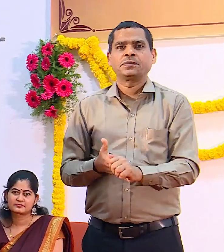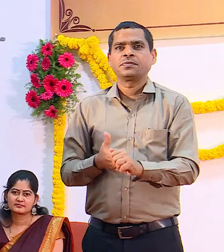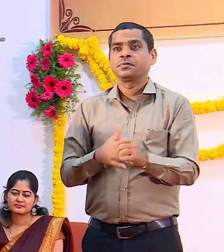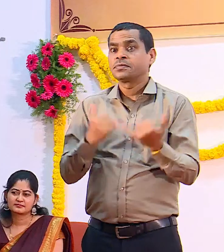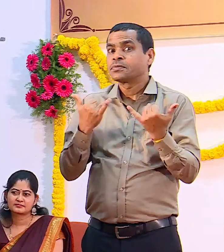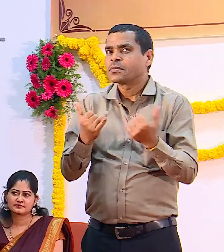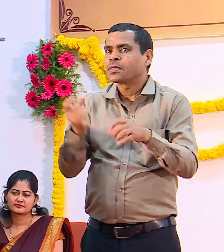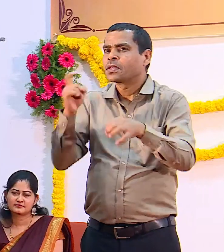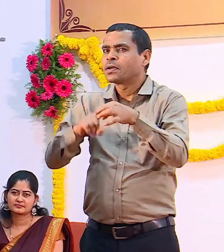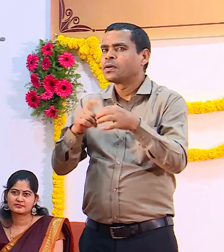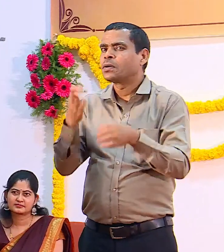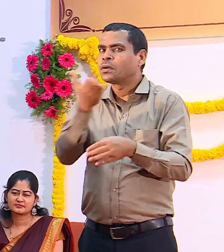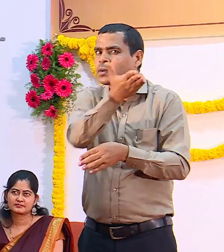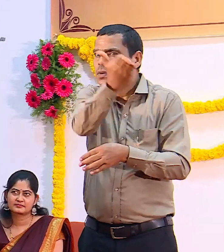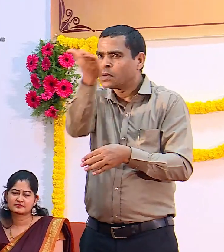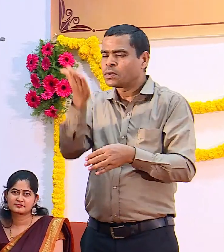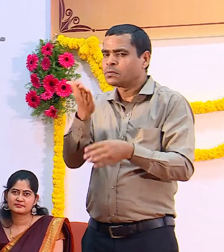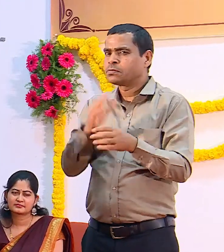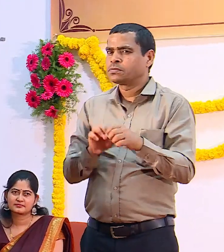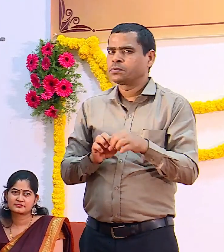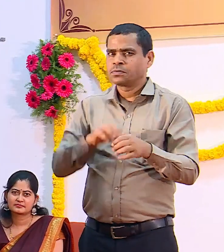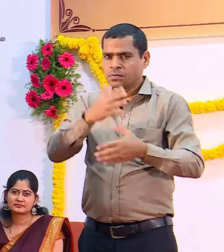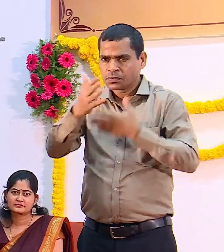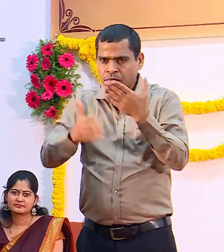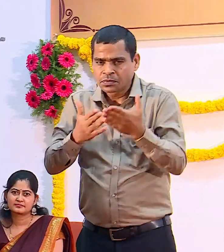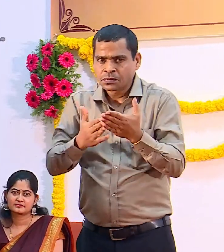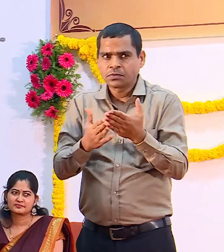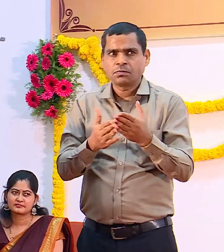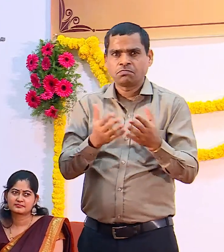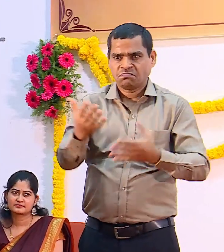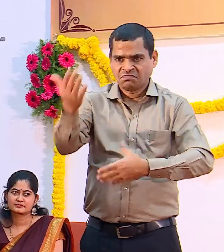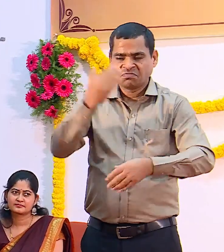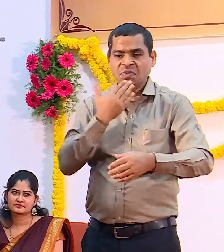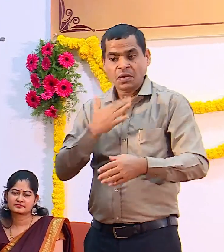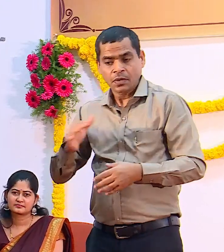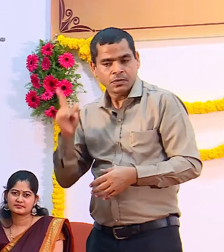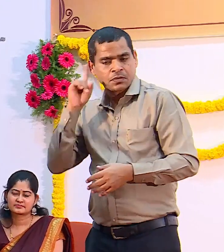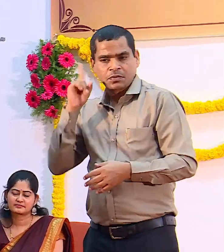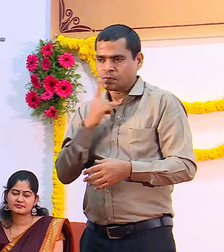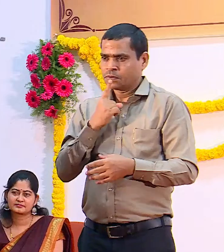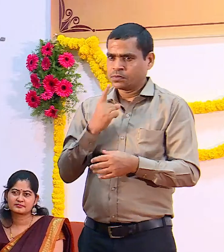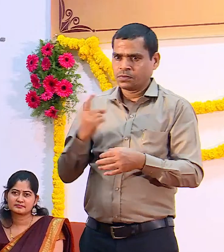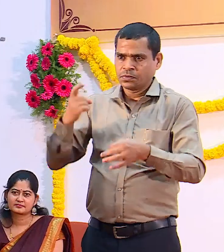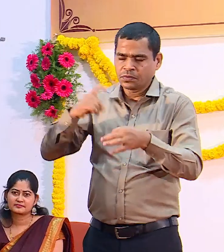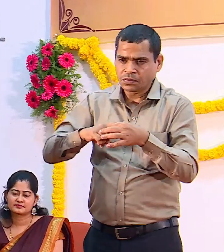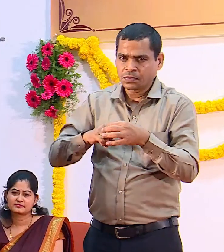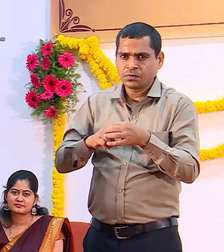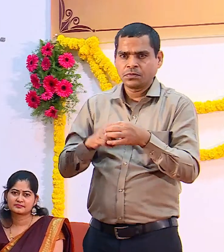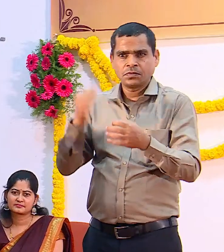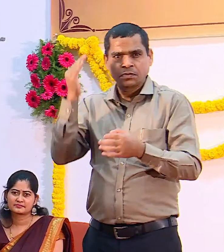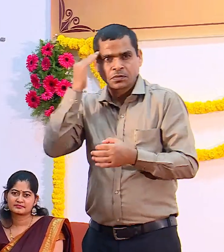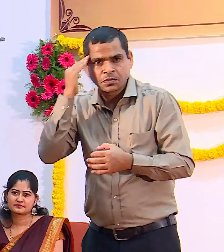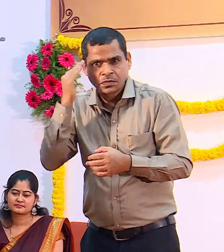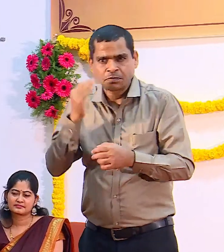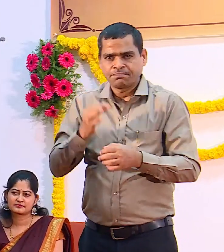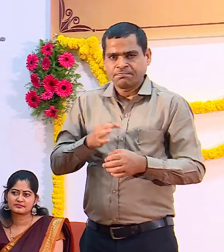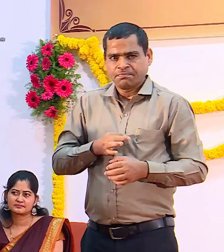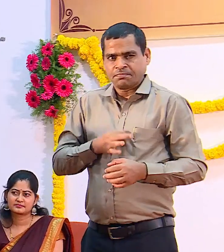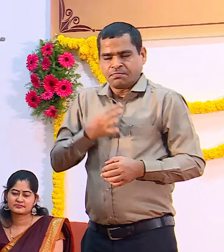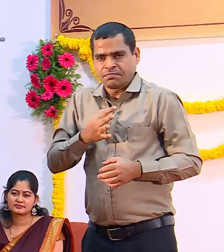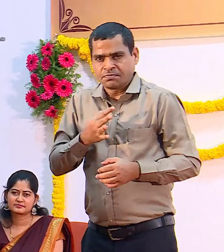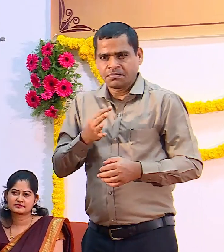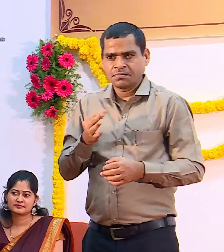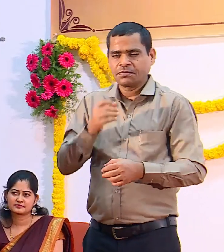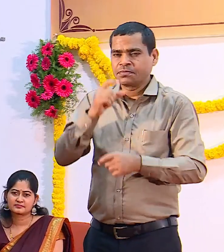नॉट रिगार्डिंग यूज ऑफ साइन लैंग्वेज, बट यू मेकिंग चिल्ड्रन विद हियरिंग डिसेबिलिटी टू अंडरस्टैंड, टू रियली